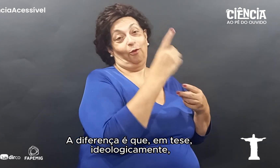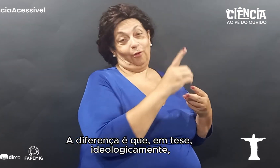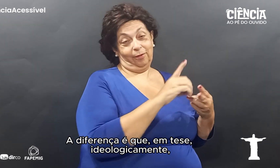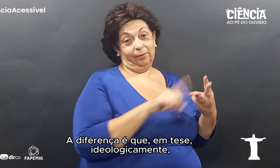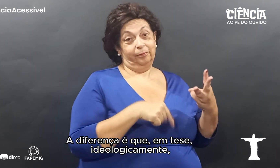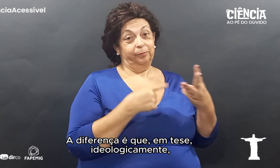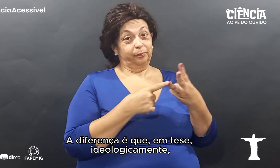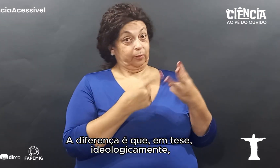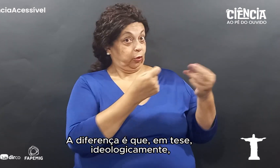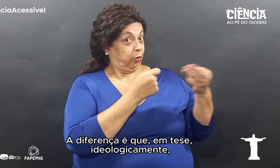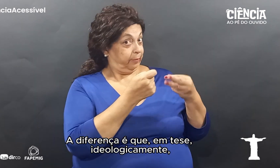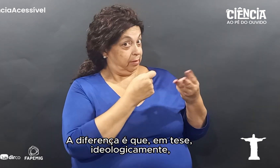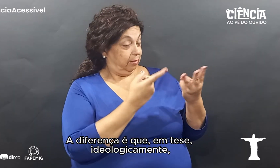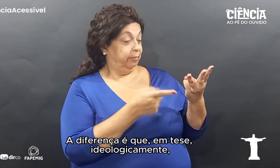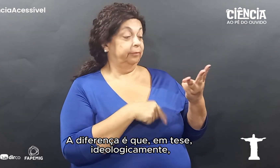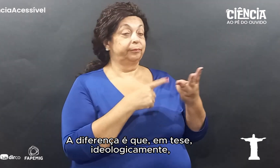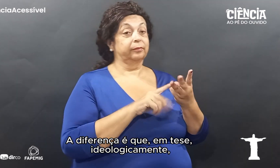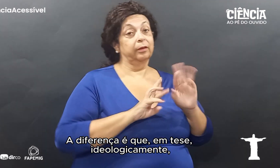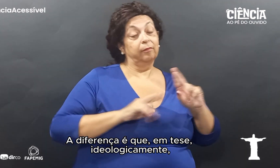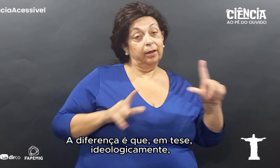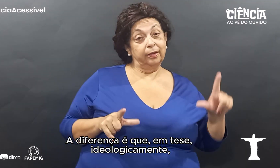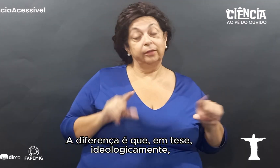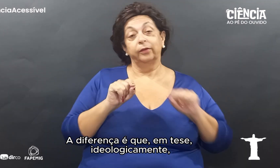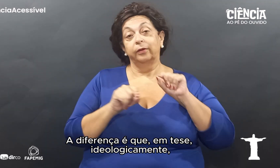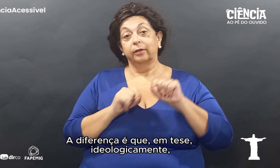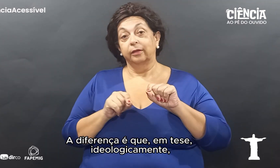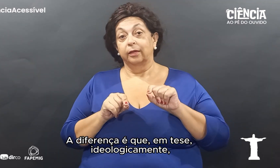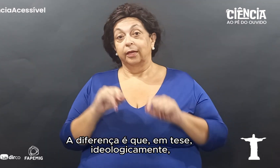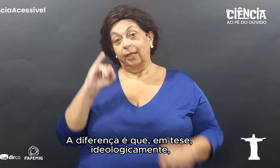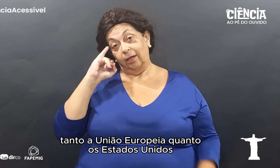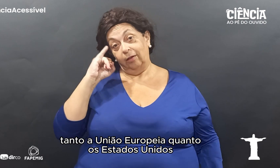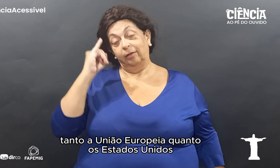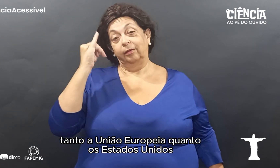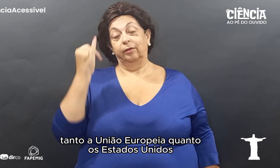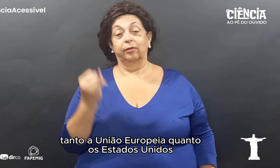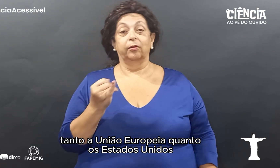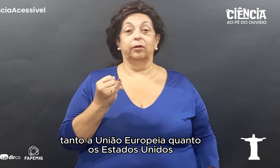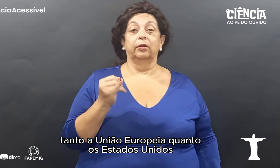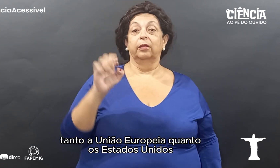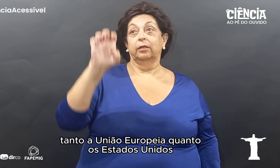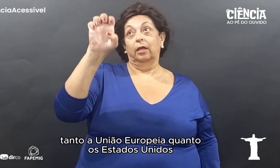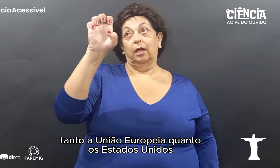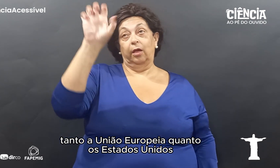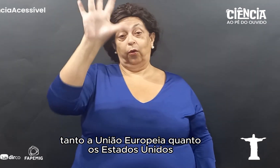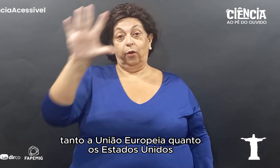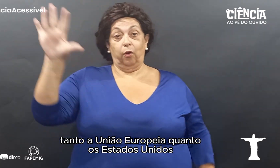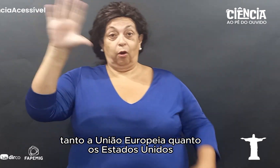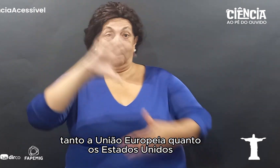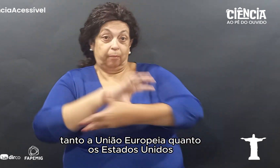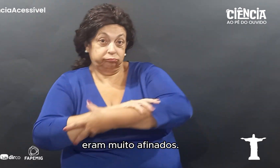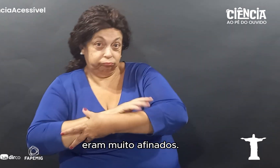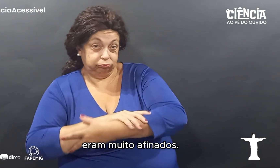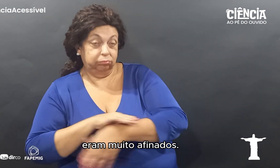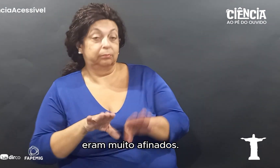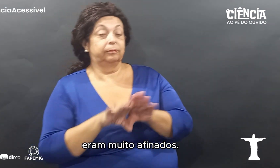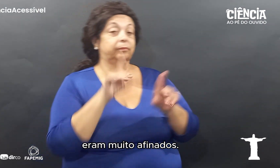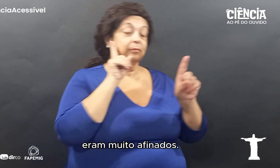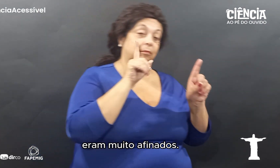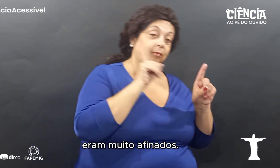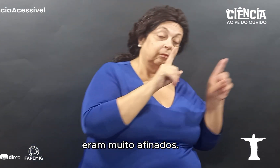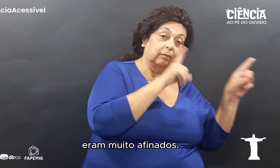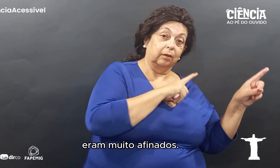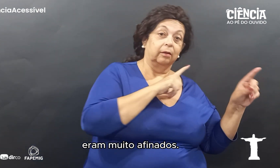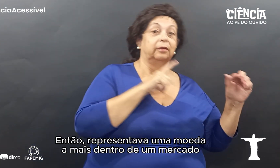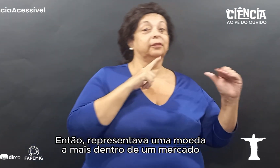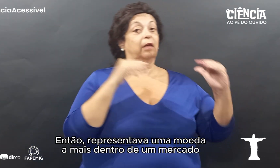A diferença é que, em tese, ideologicamente, tanto a União Europeia quanto os Estados Unidos, eles eram